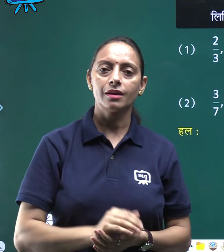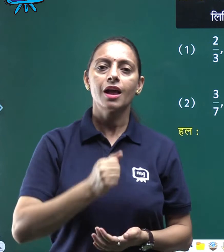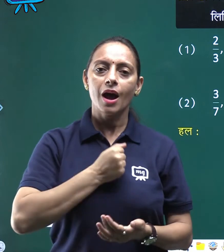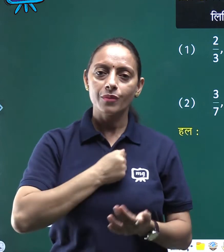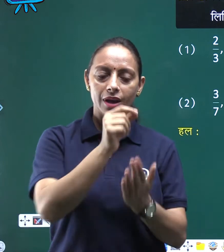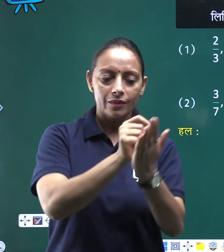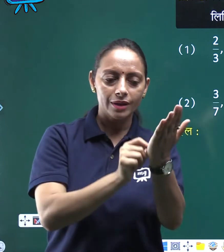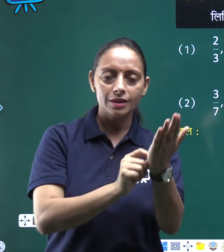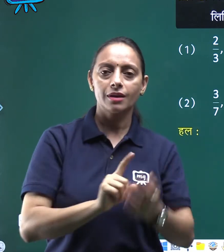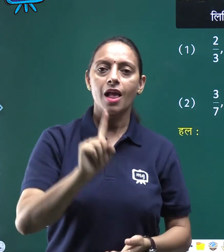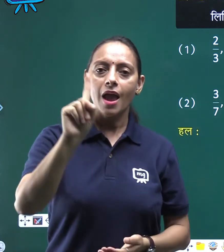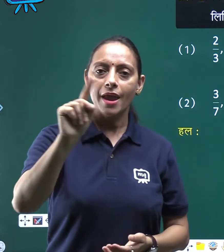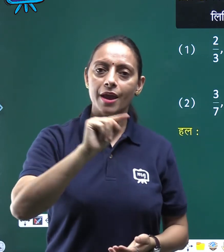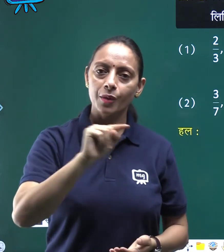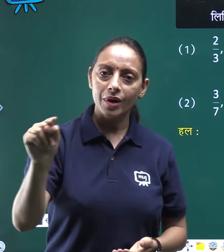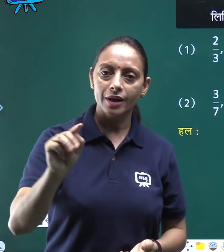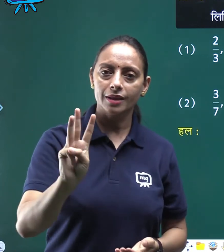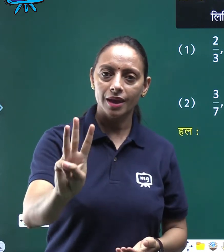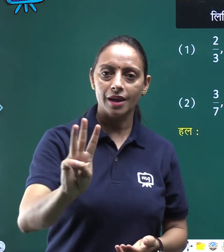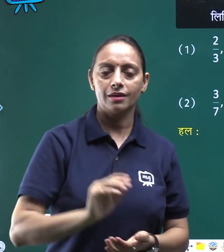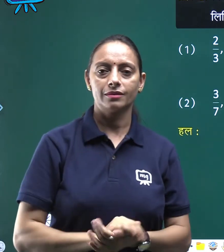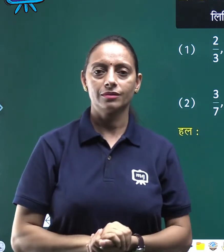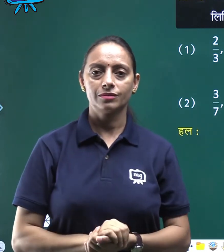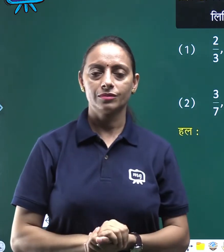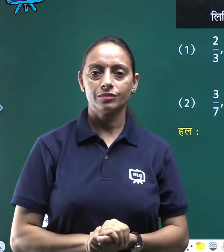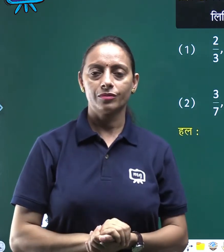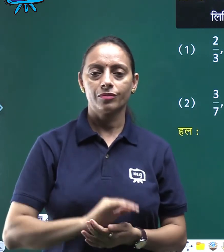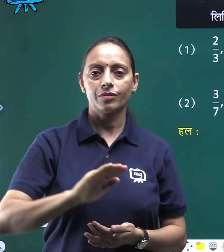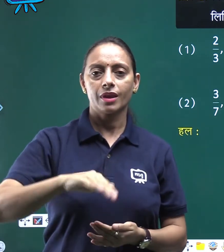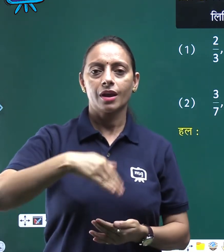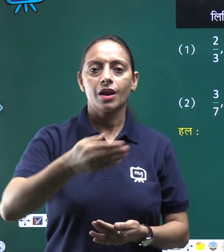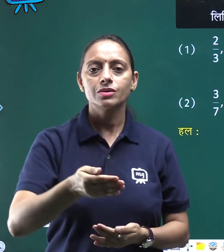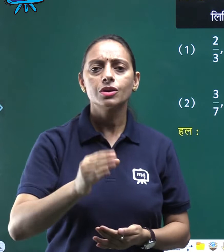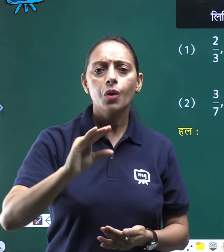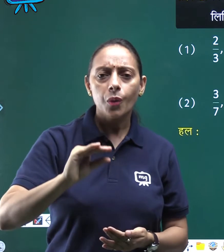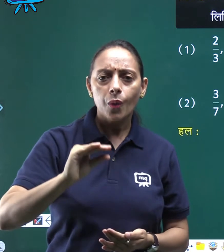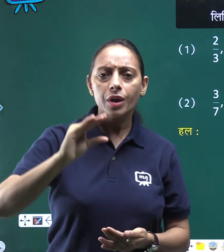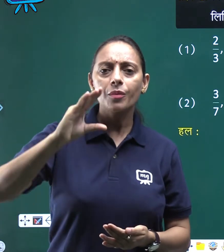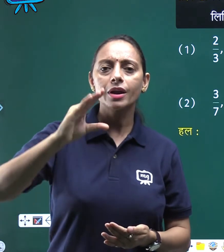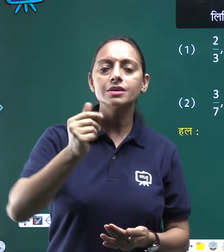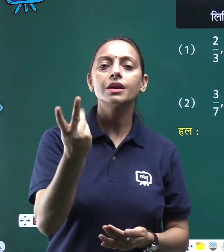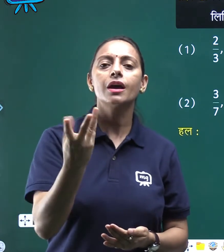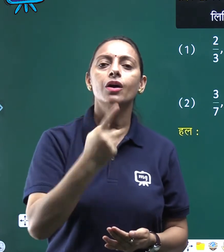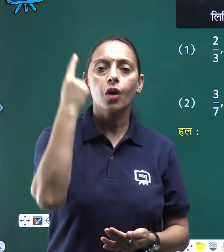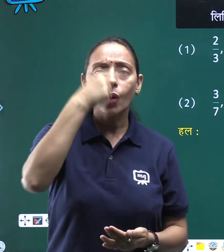लिखा एक बटा तीन। उससे थोड़ी बड़ी संख्या कौन सी है,